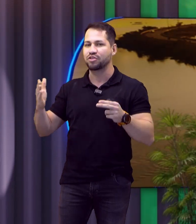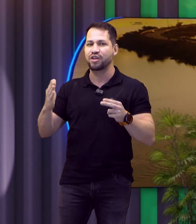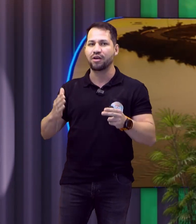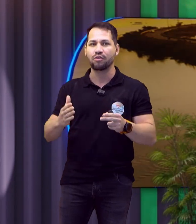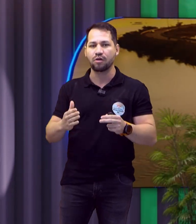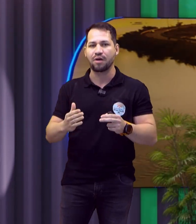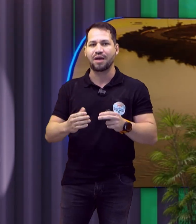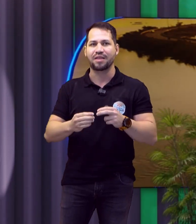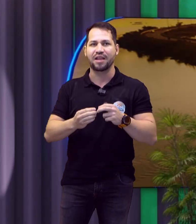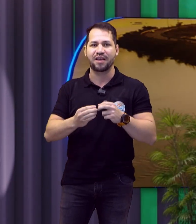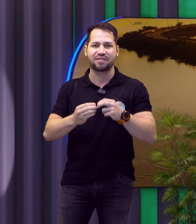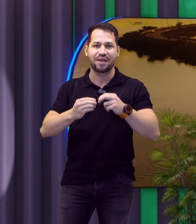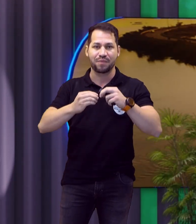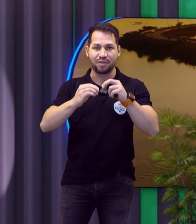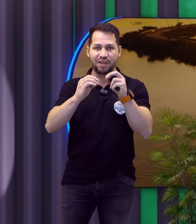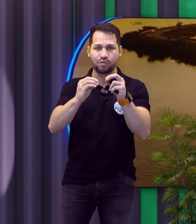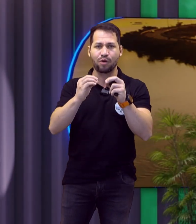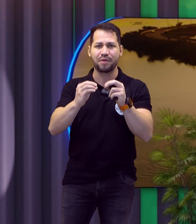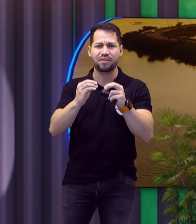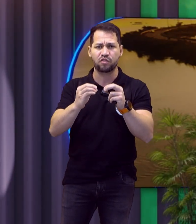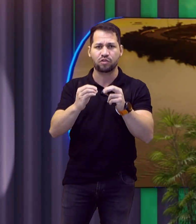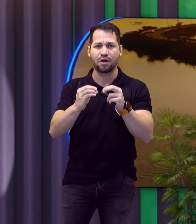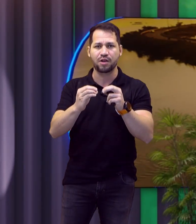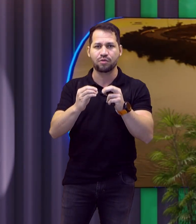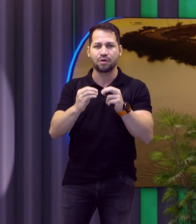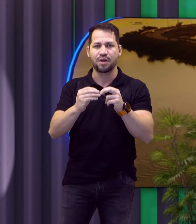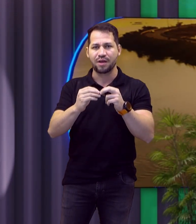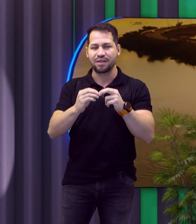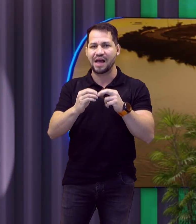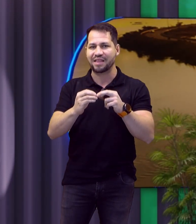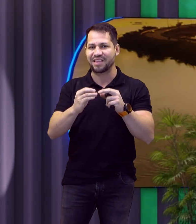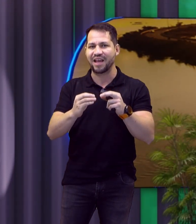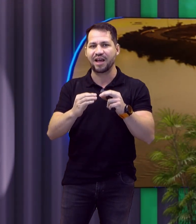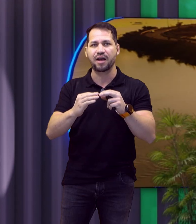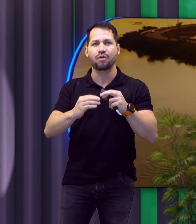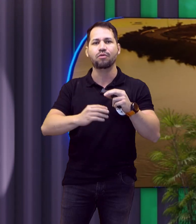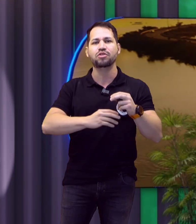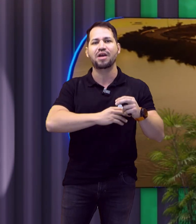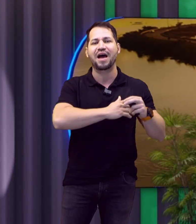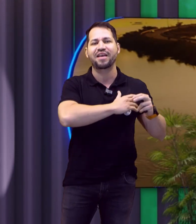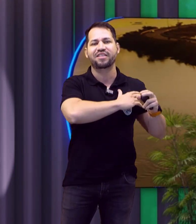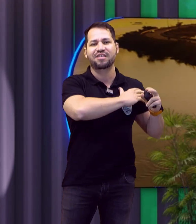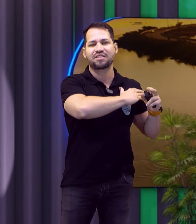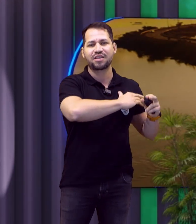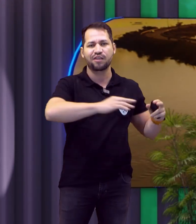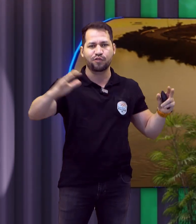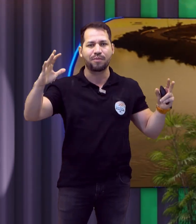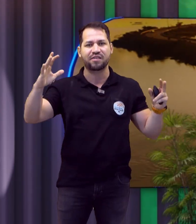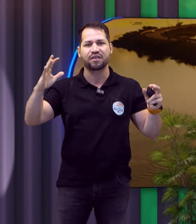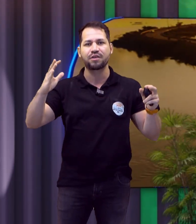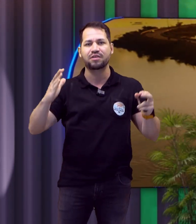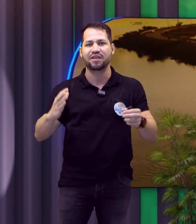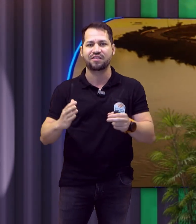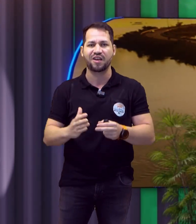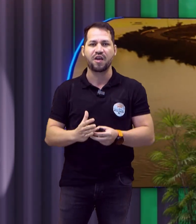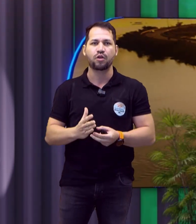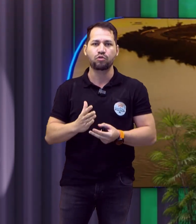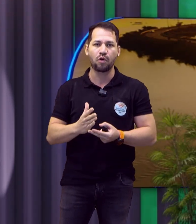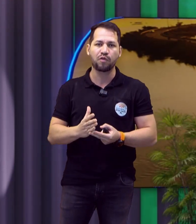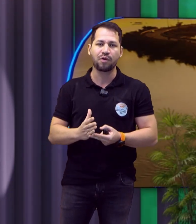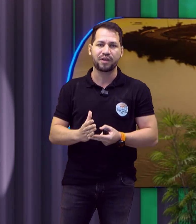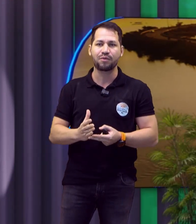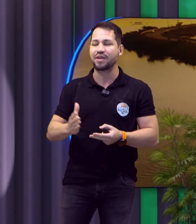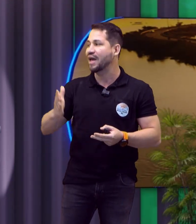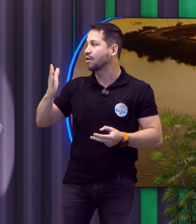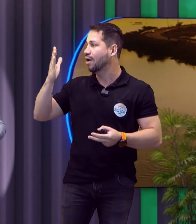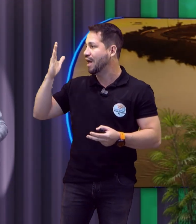Industrial chegou nesse momento histórico da Terra onde há essa transformação intensa no